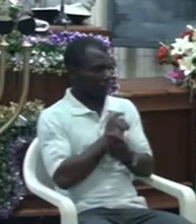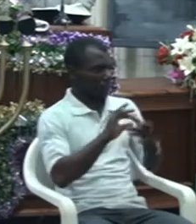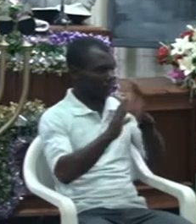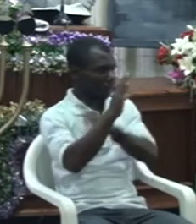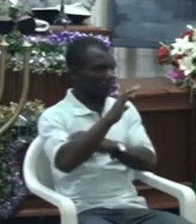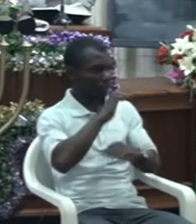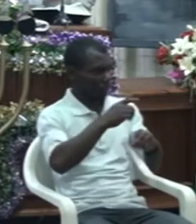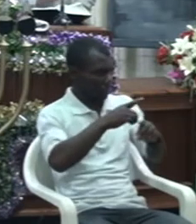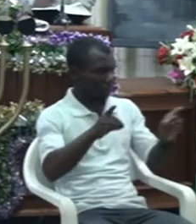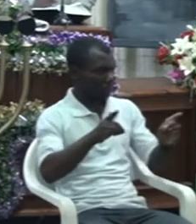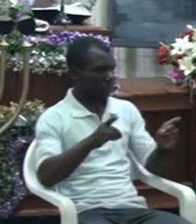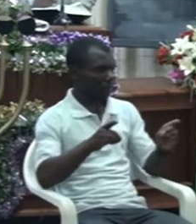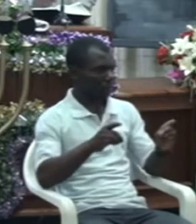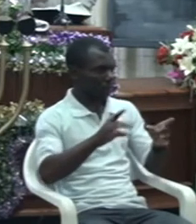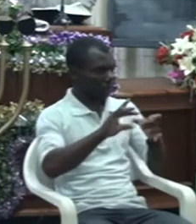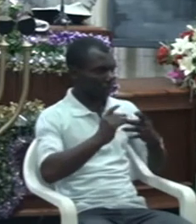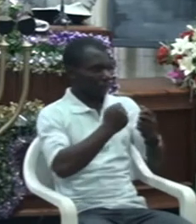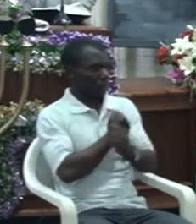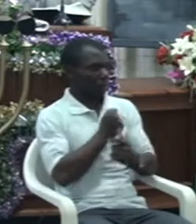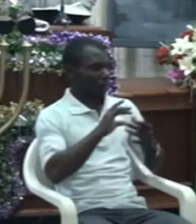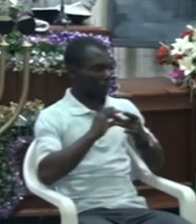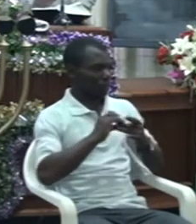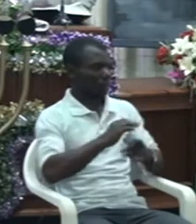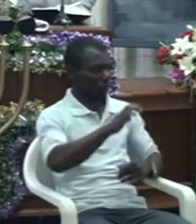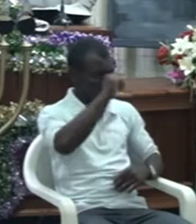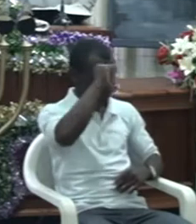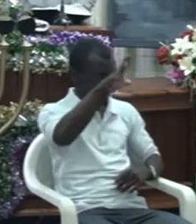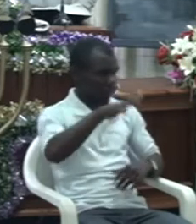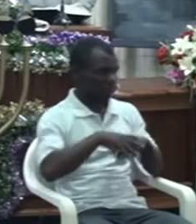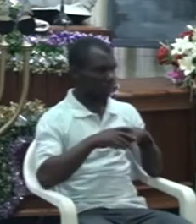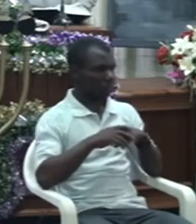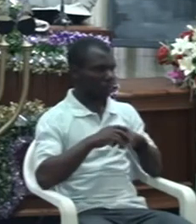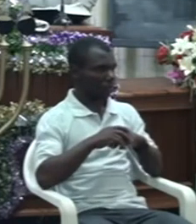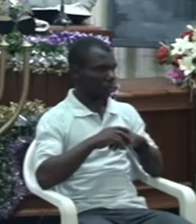L'amour de Dieu c'est différent de l'amour humain.